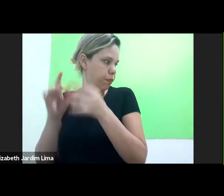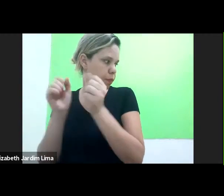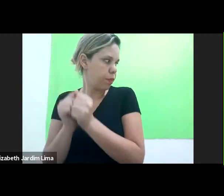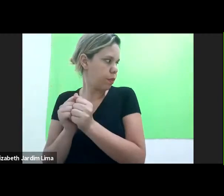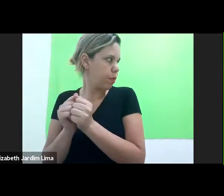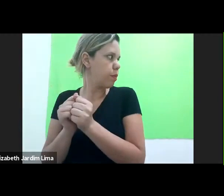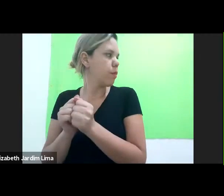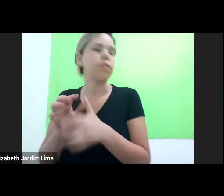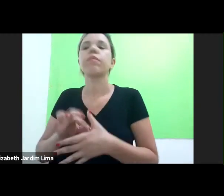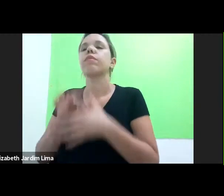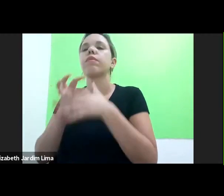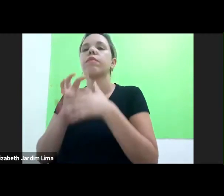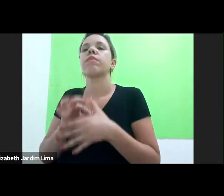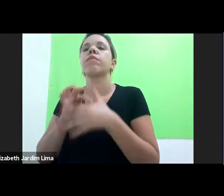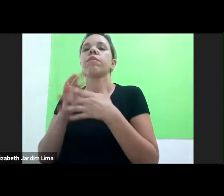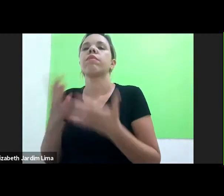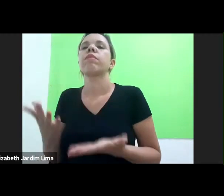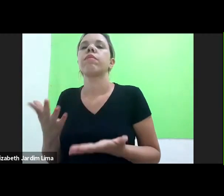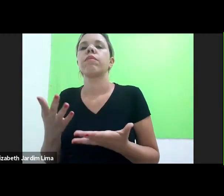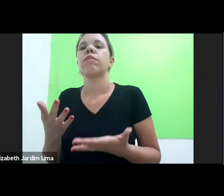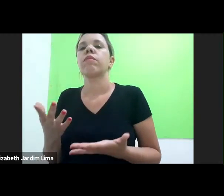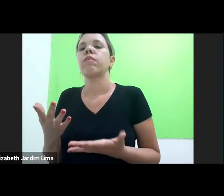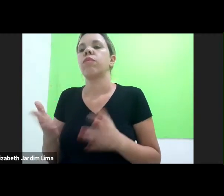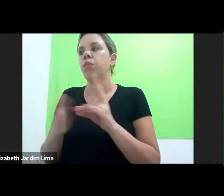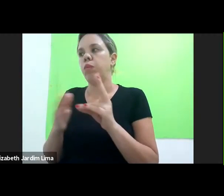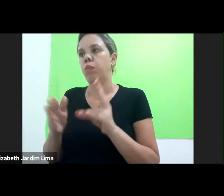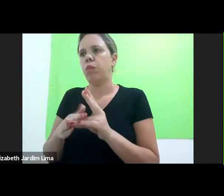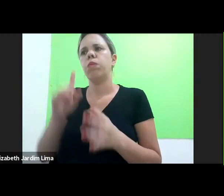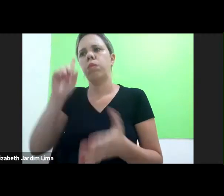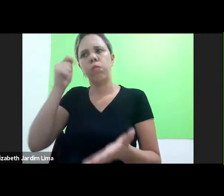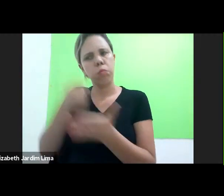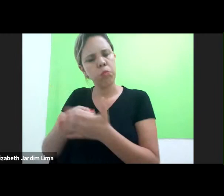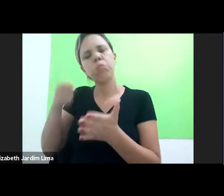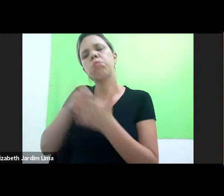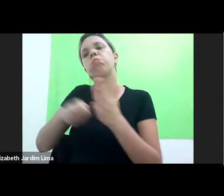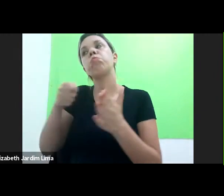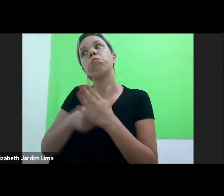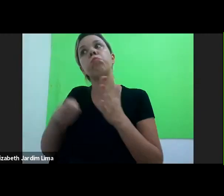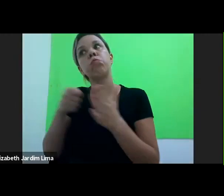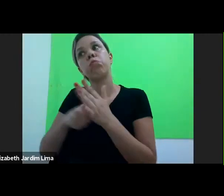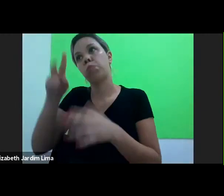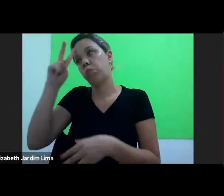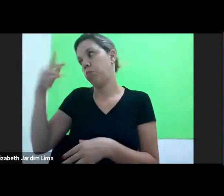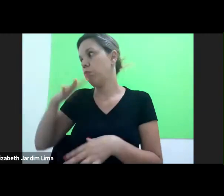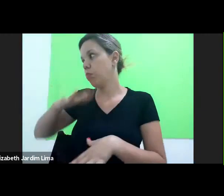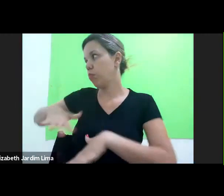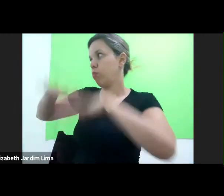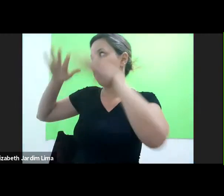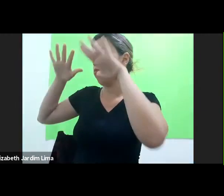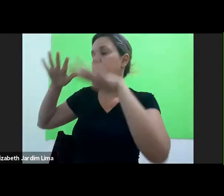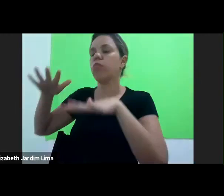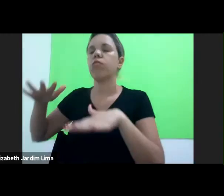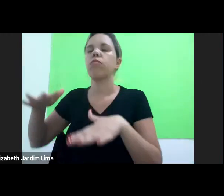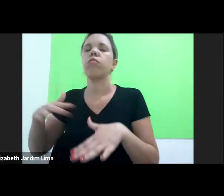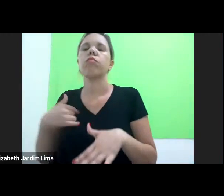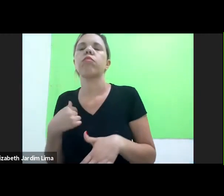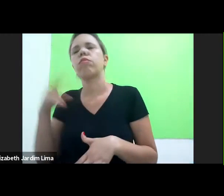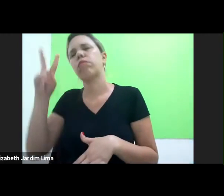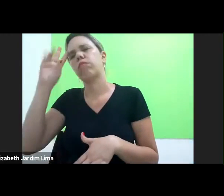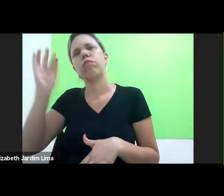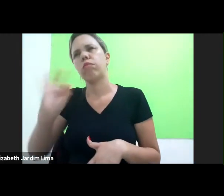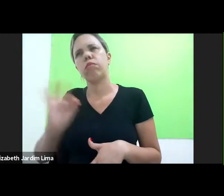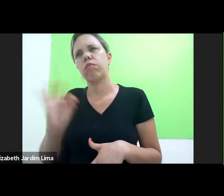líderes indígenas que vão decidir as pautas de lutas. Então, eu lembro que quando eu era criança, embora eu não entendesse o que